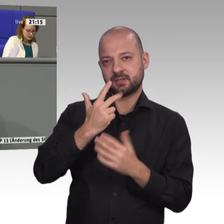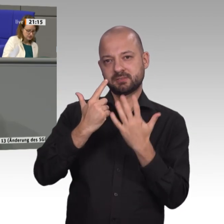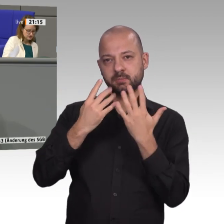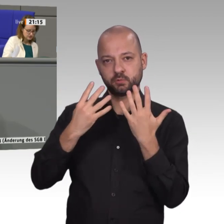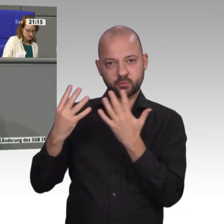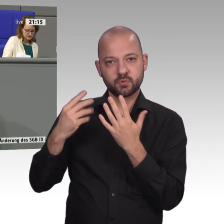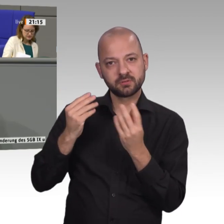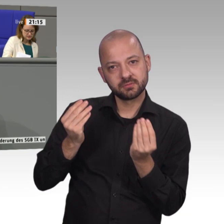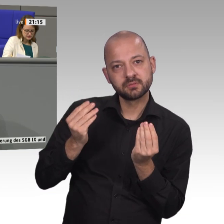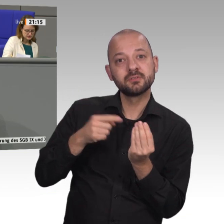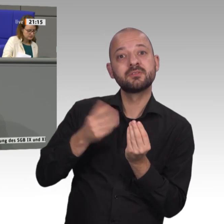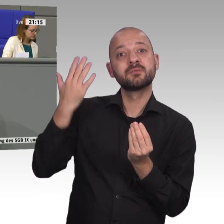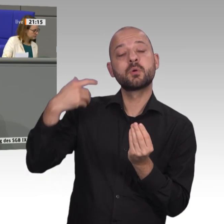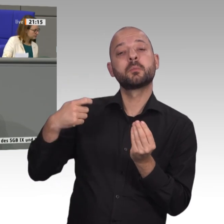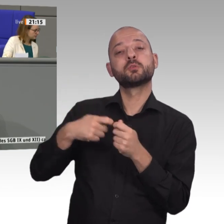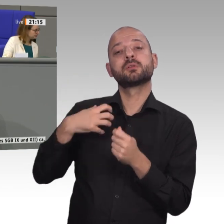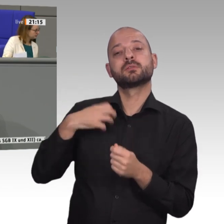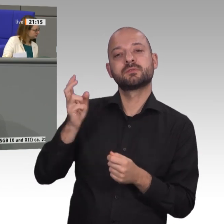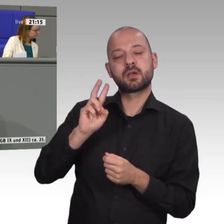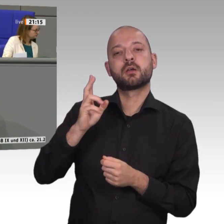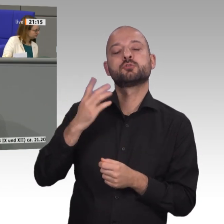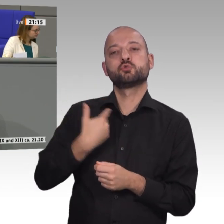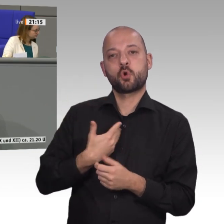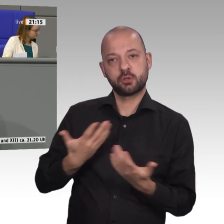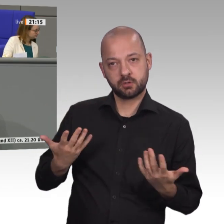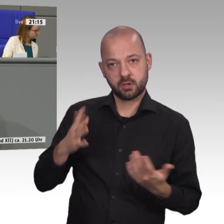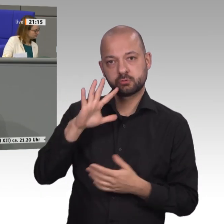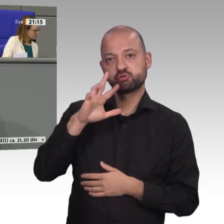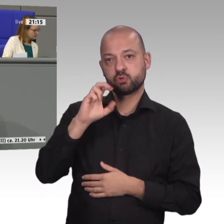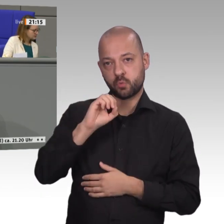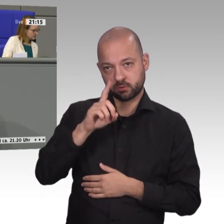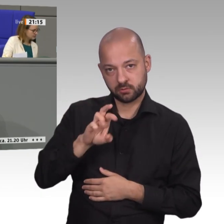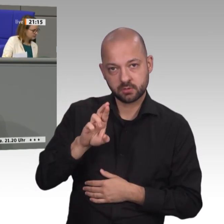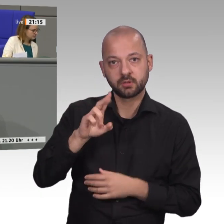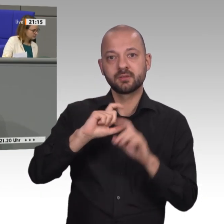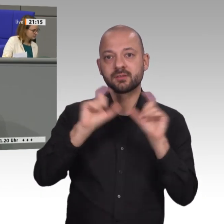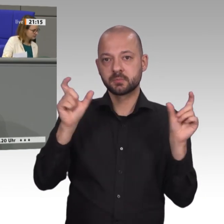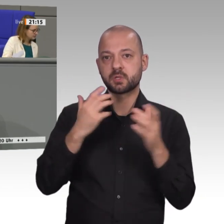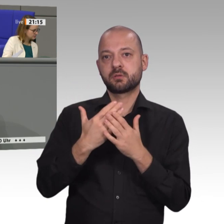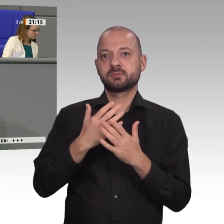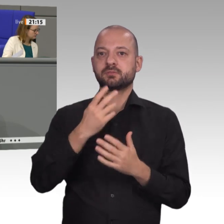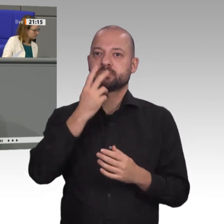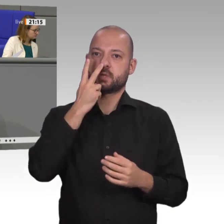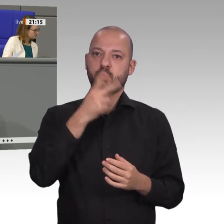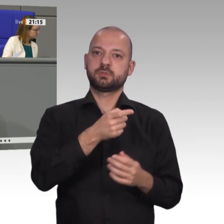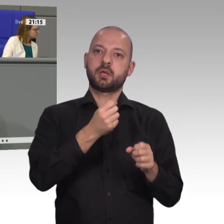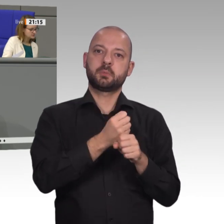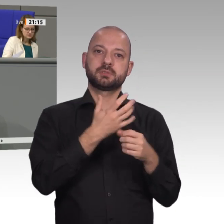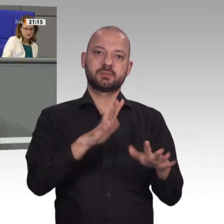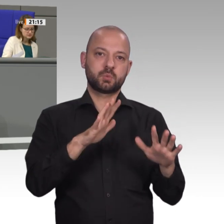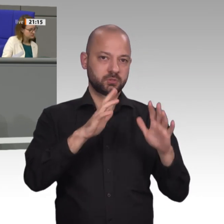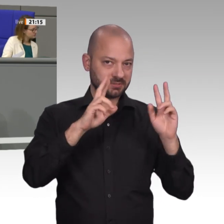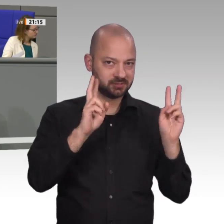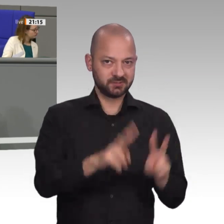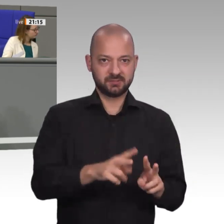vorliegenden Gesetzentwurf soll die Chancengleichheit schwerbehinderter Menschen im Arbeits- und Berufsleben verbessert und die Arbeitslosigkeit schnellstmöglich und